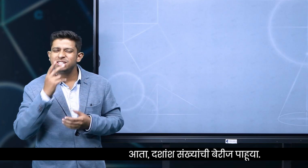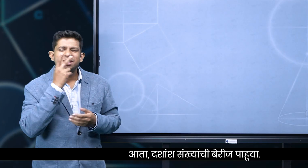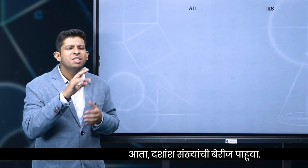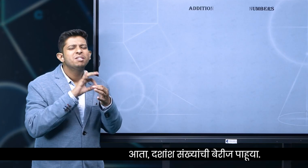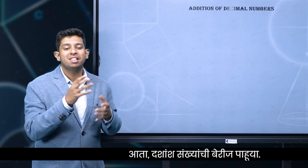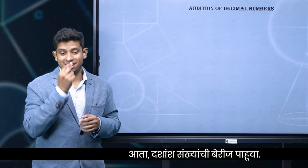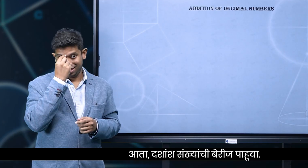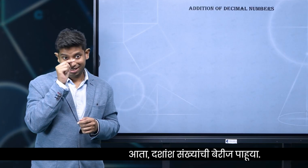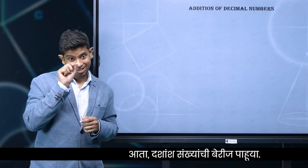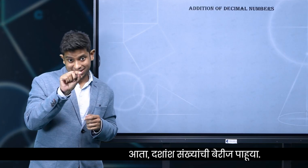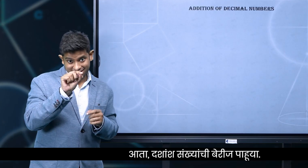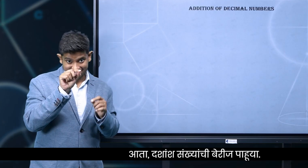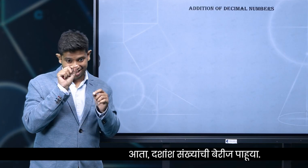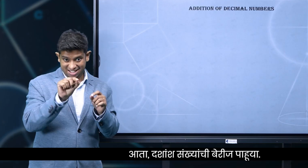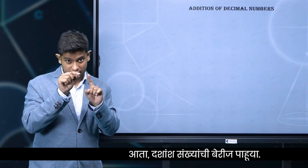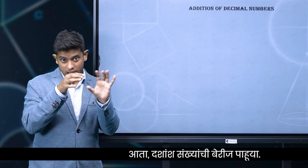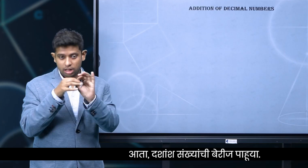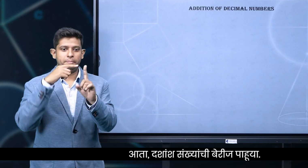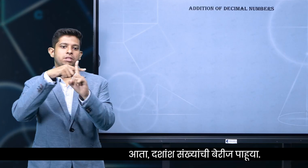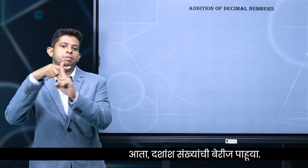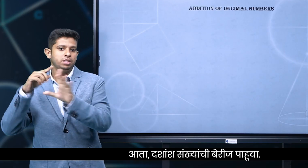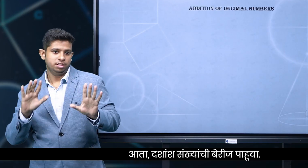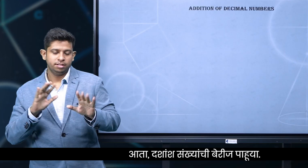आता दशांश संख्यांची बेरीज पाहूया.